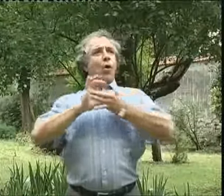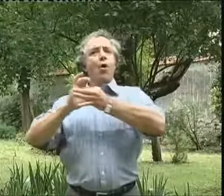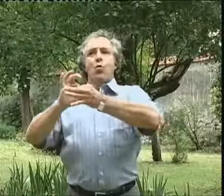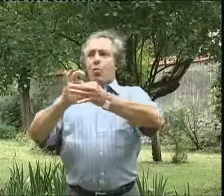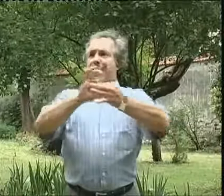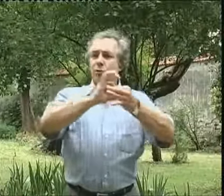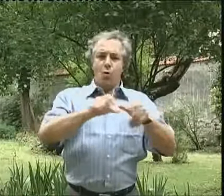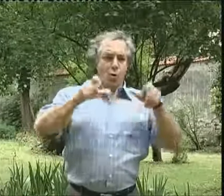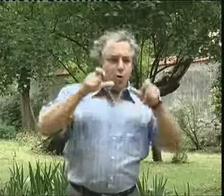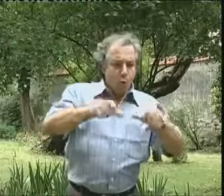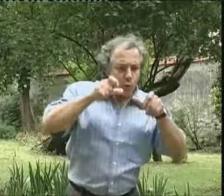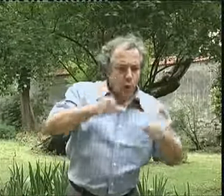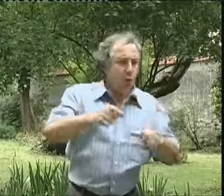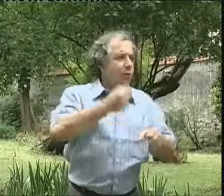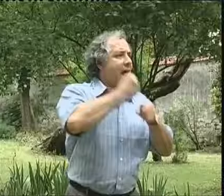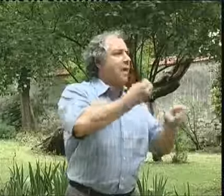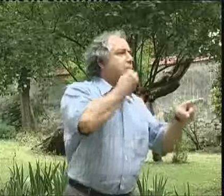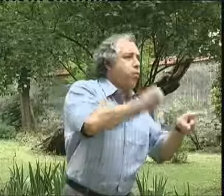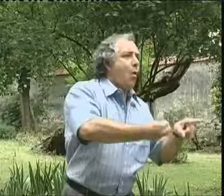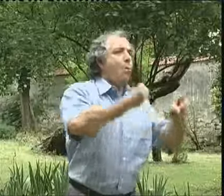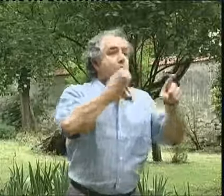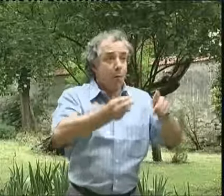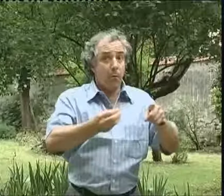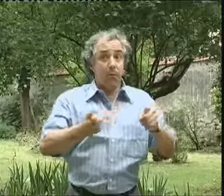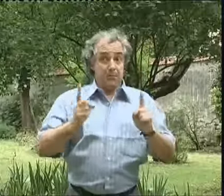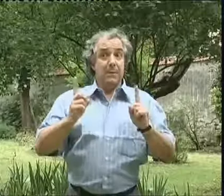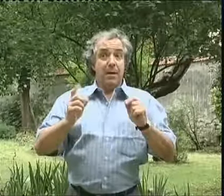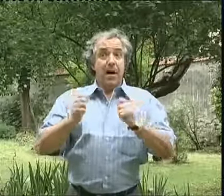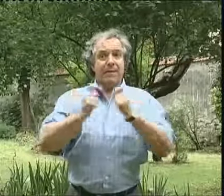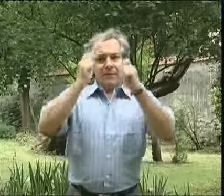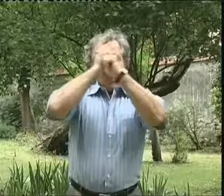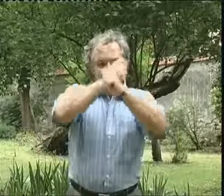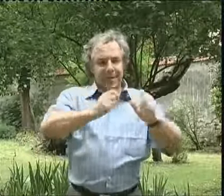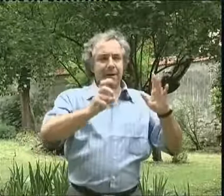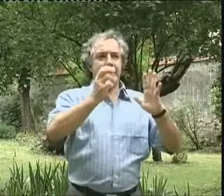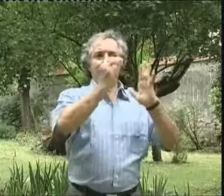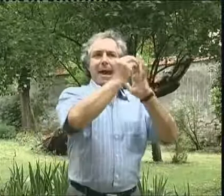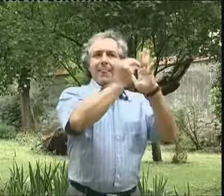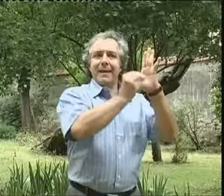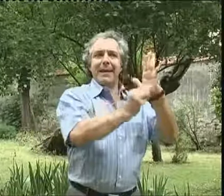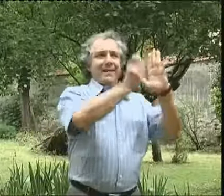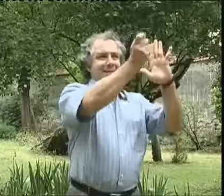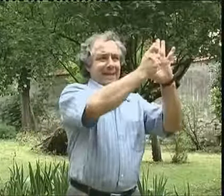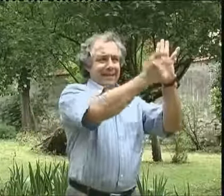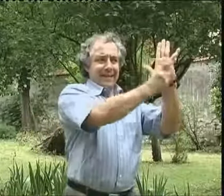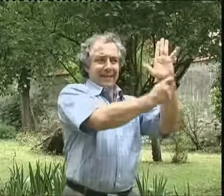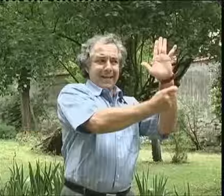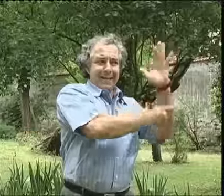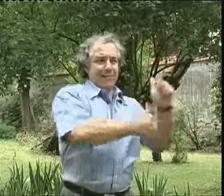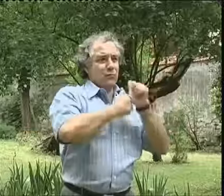contrôlé vraiment si le travail était bon et qui a surtout veillé au respect des dates que nous avions fixées